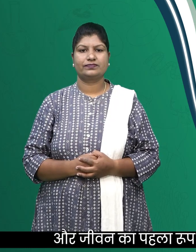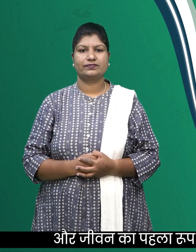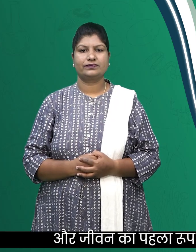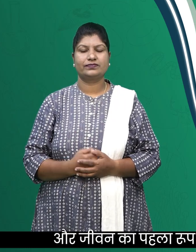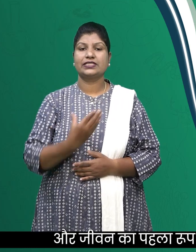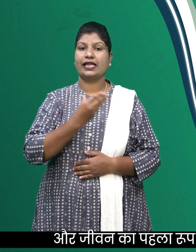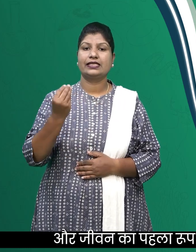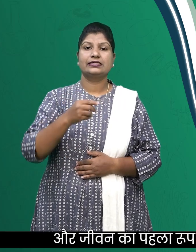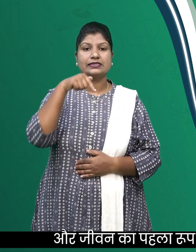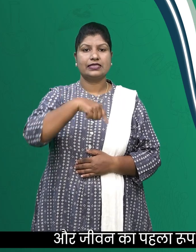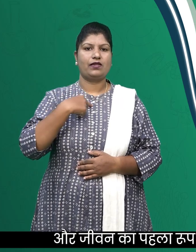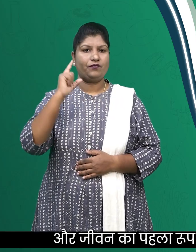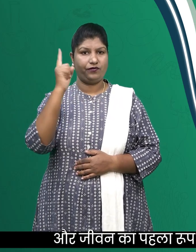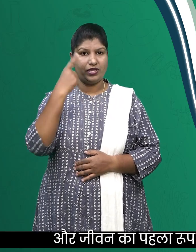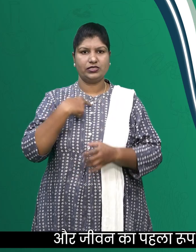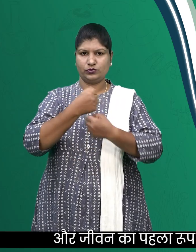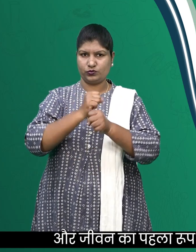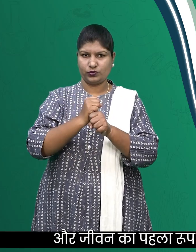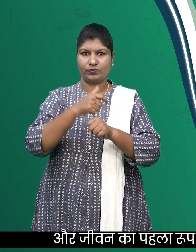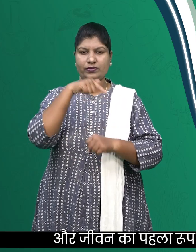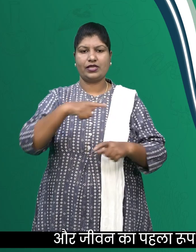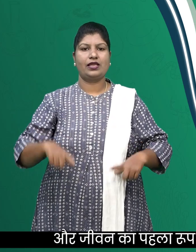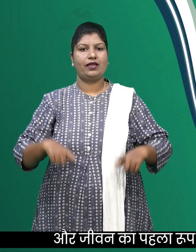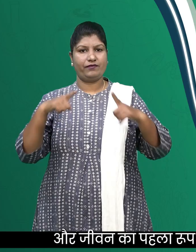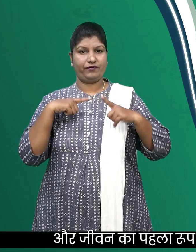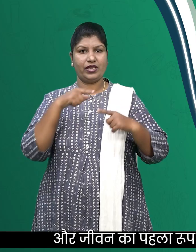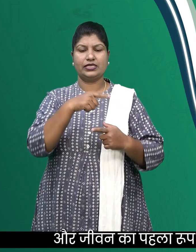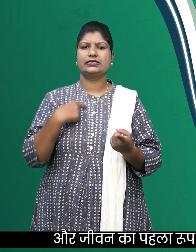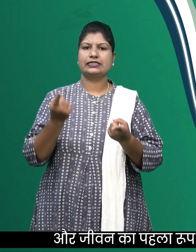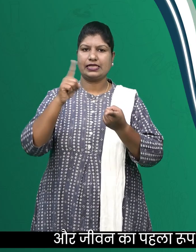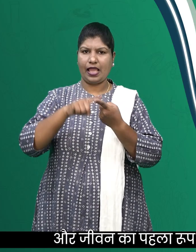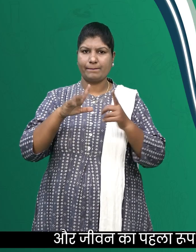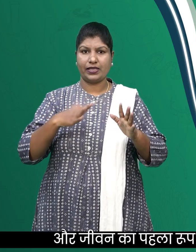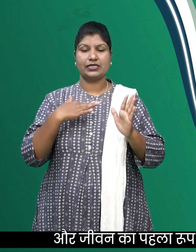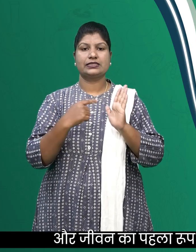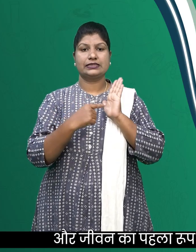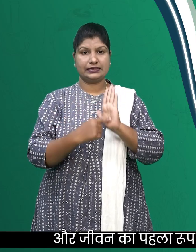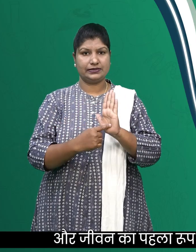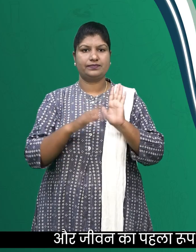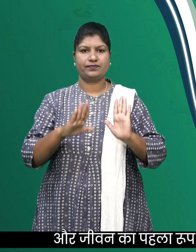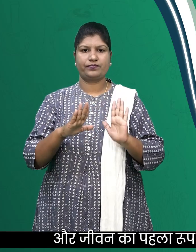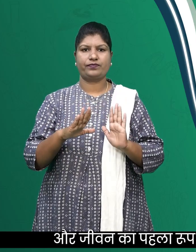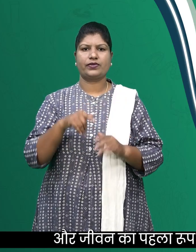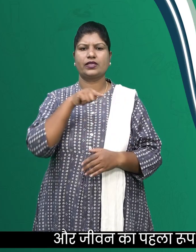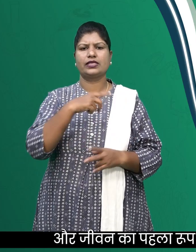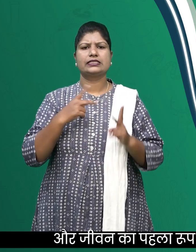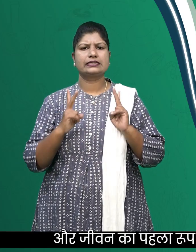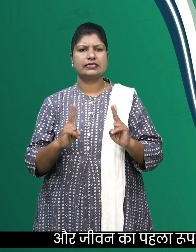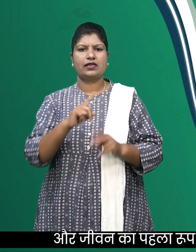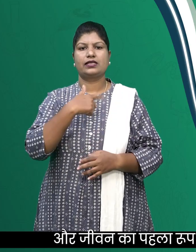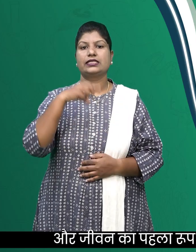और जीवन का पहला रूप केवल लगभग 3.8 अरब वर्ष पूर्व प्रकट हुआ था।